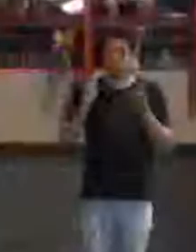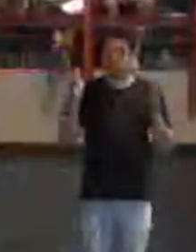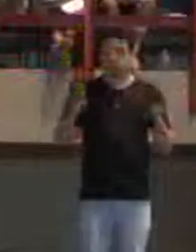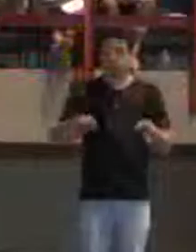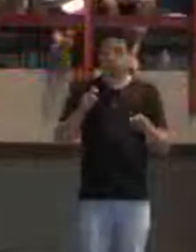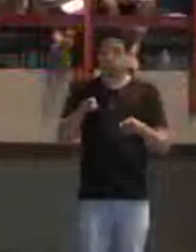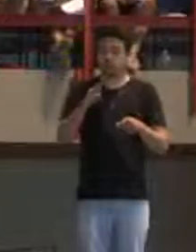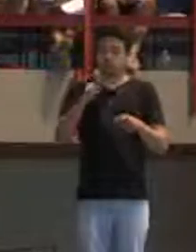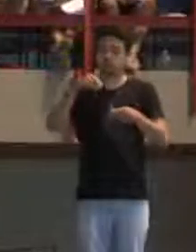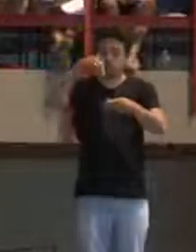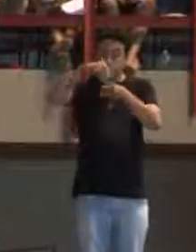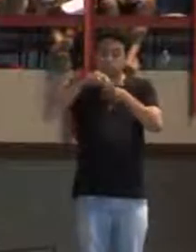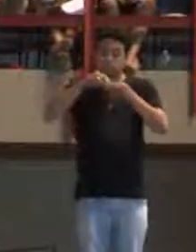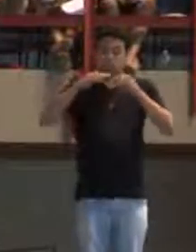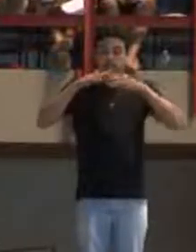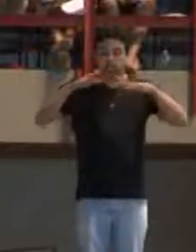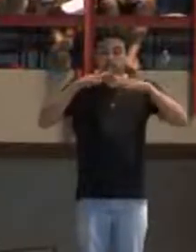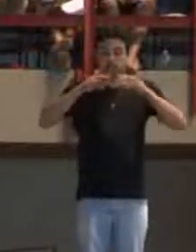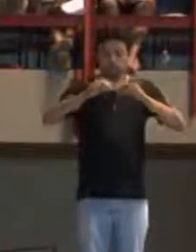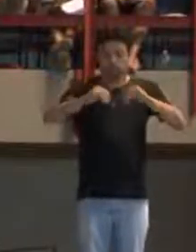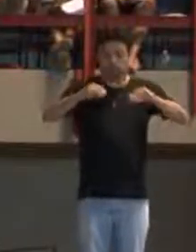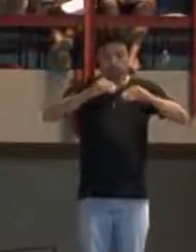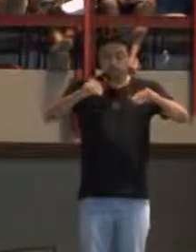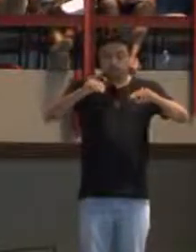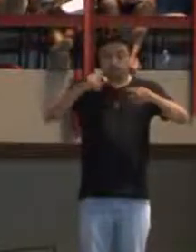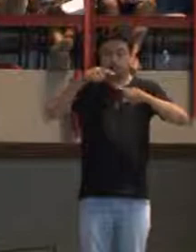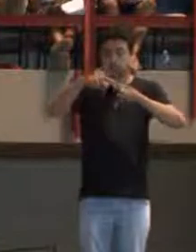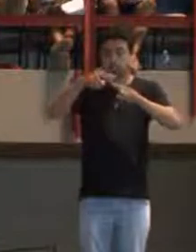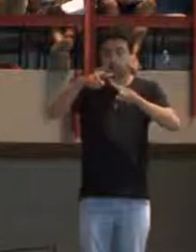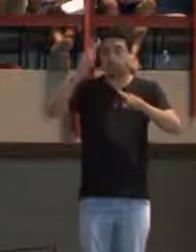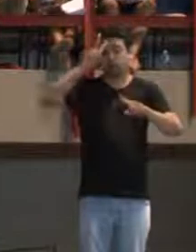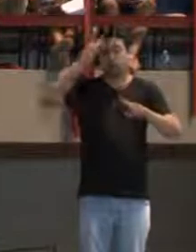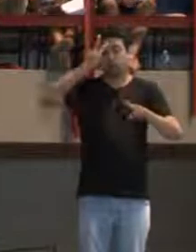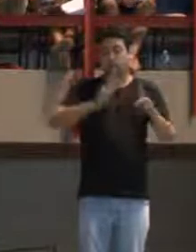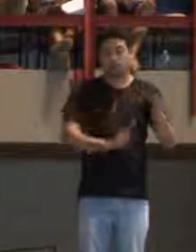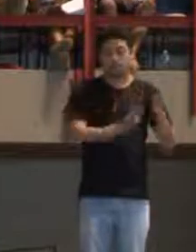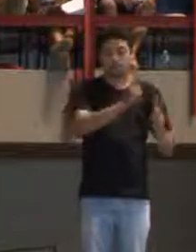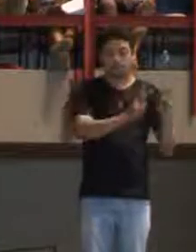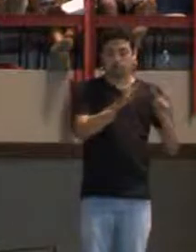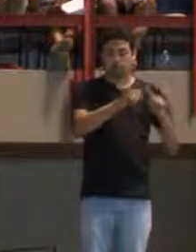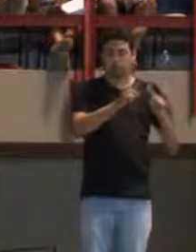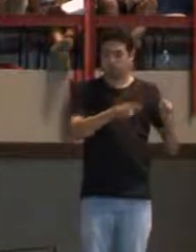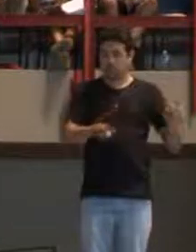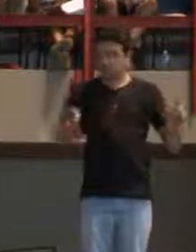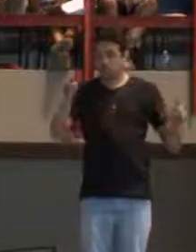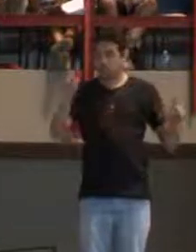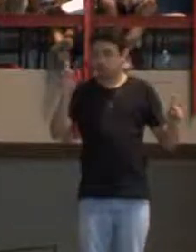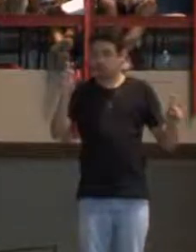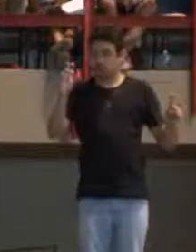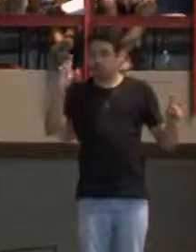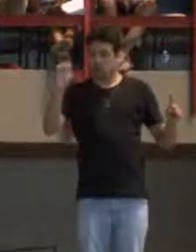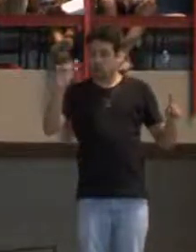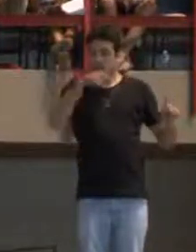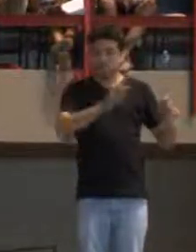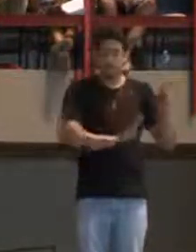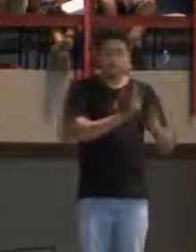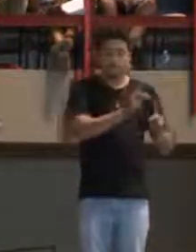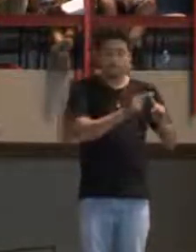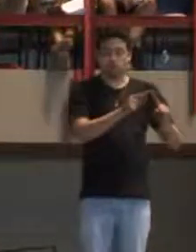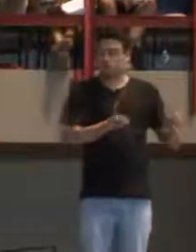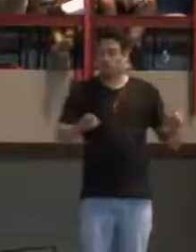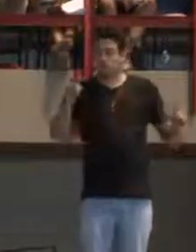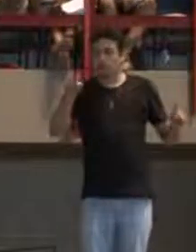renovável. Hidrocarboneto lembra o quê? Petróleo. Aí, professor, pode produzir hidrogênio a partir do petróleo? Pode, mas aí